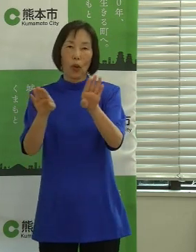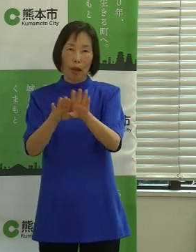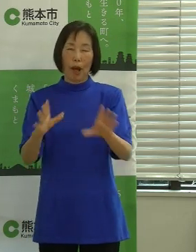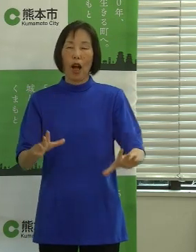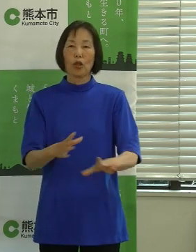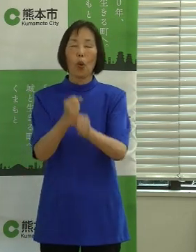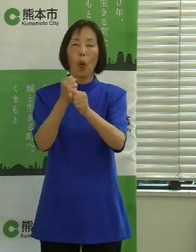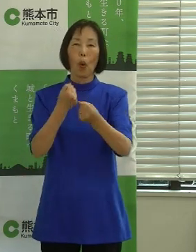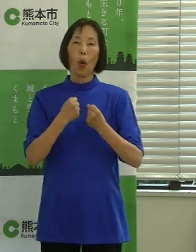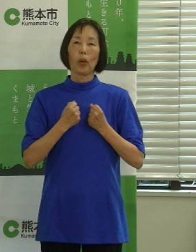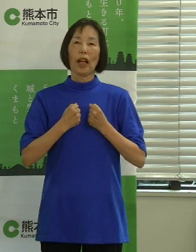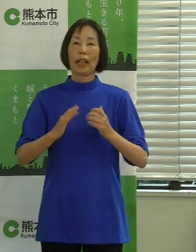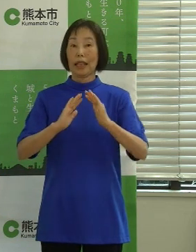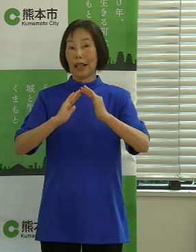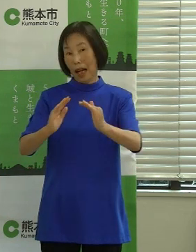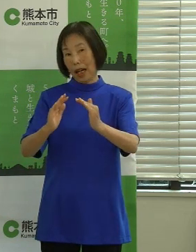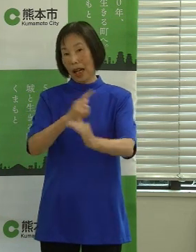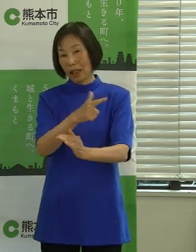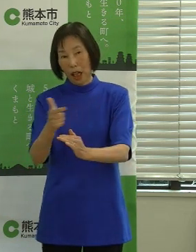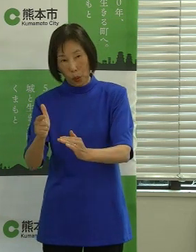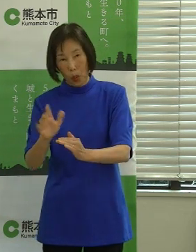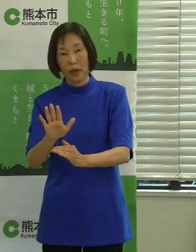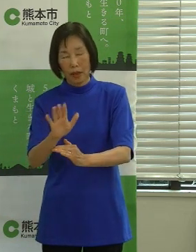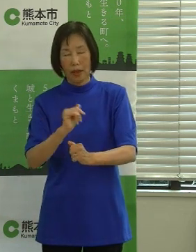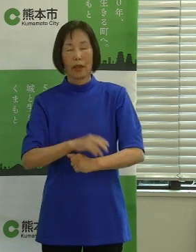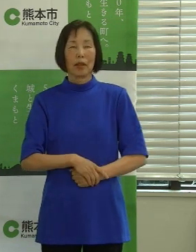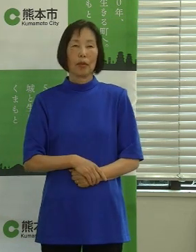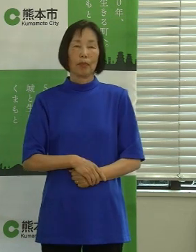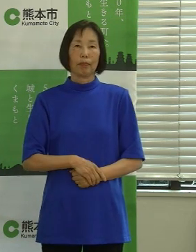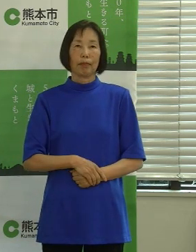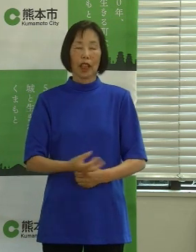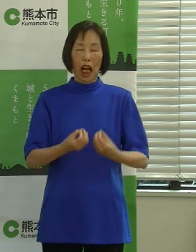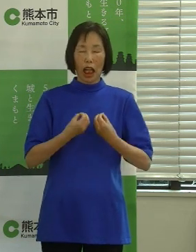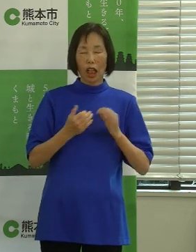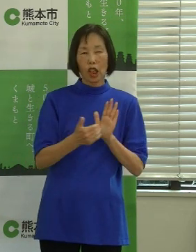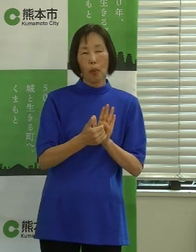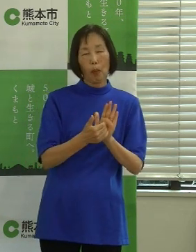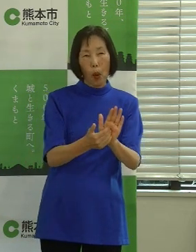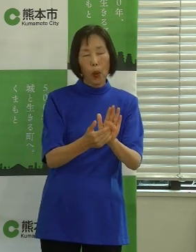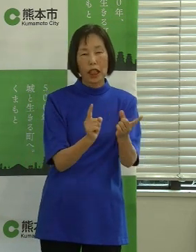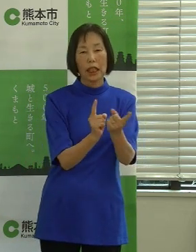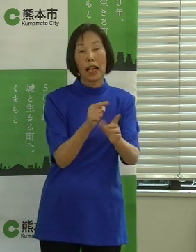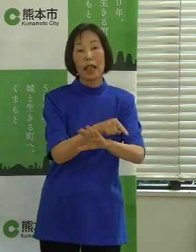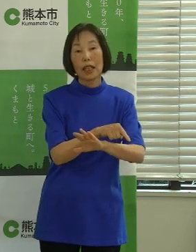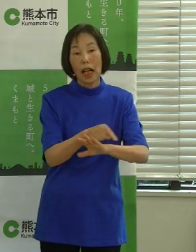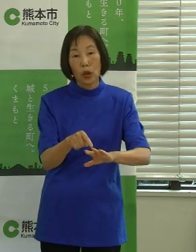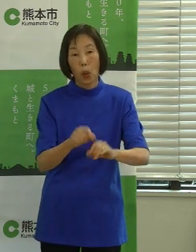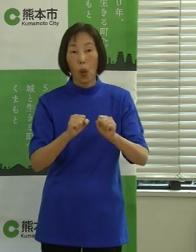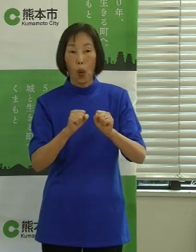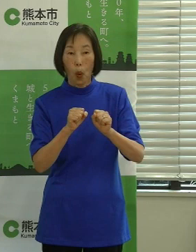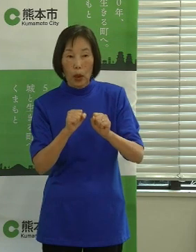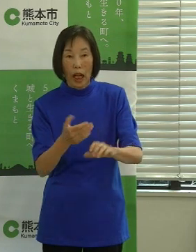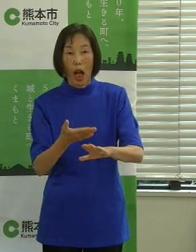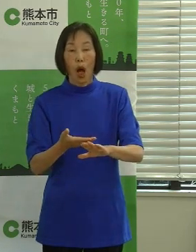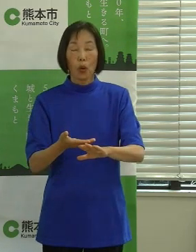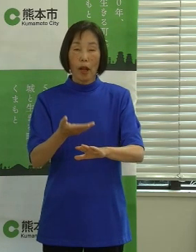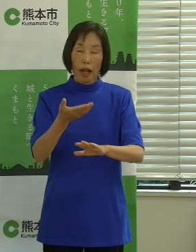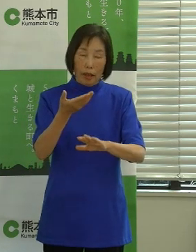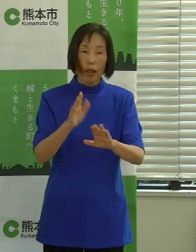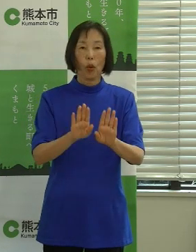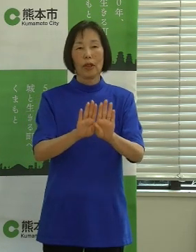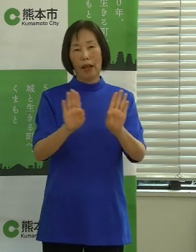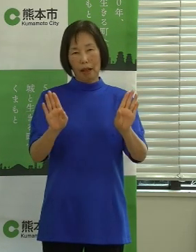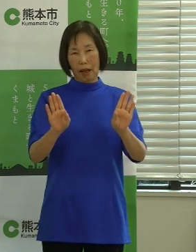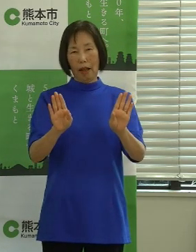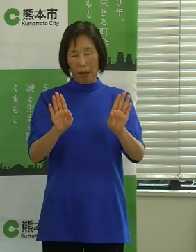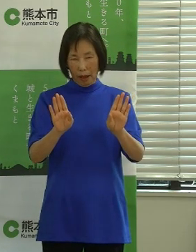体育館等となります。なお感染防止対策を講じた上での再開とな